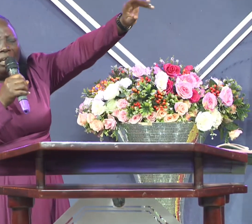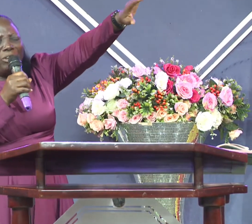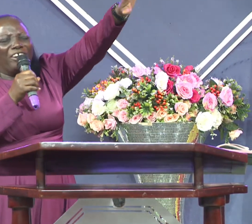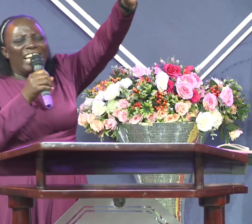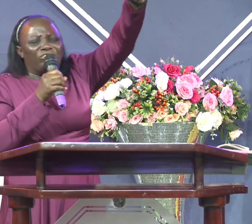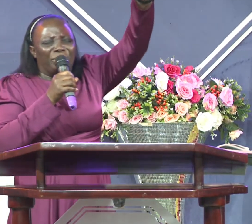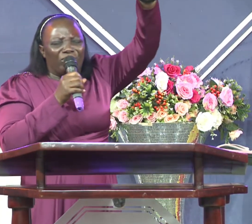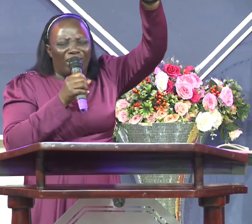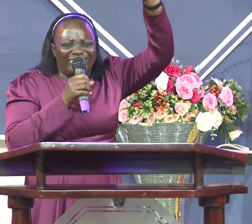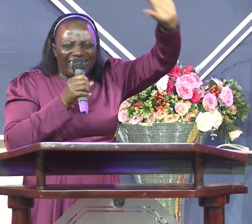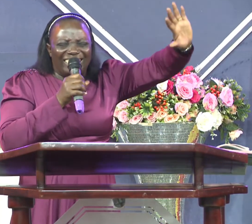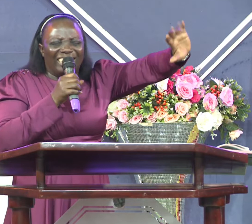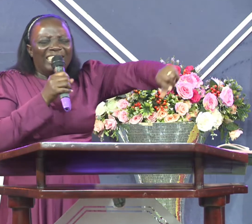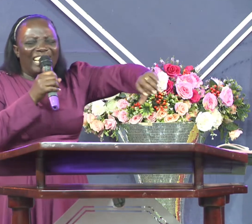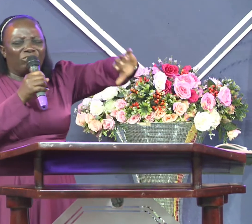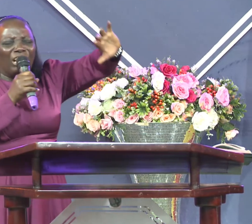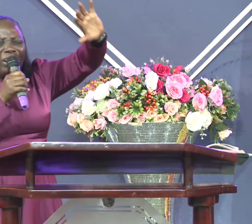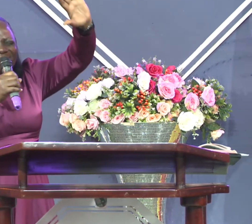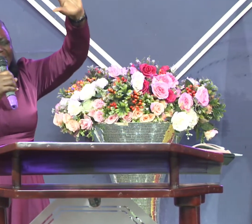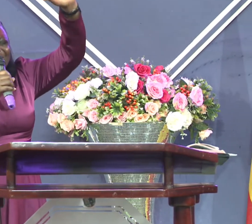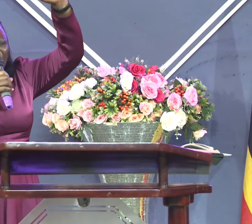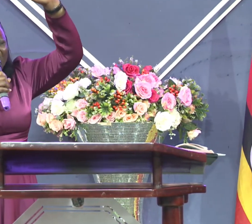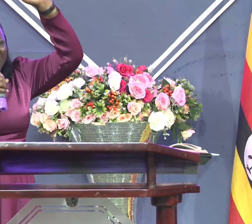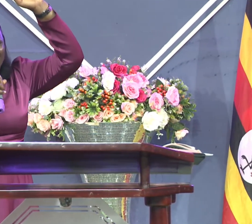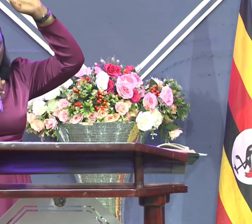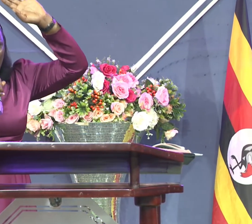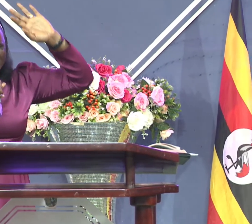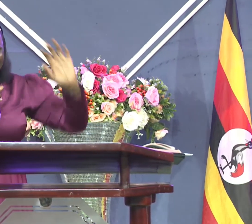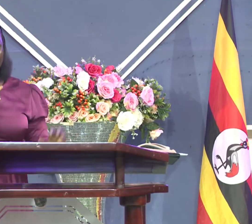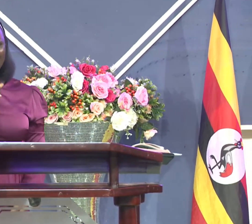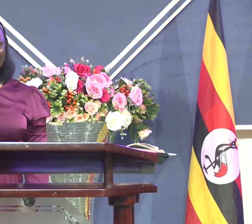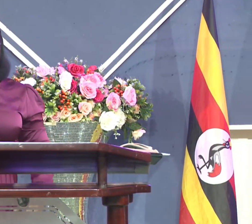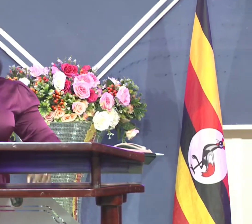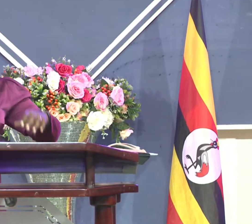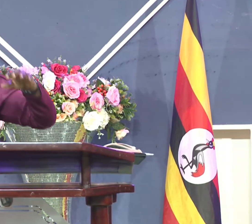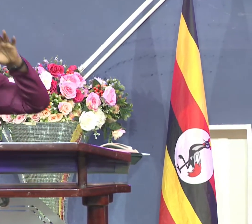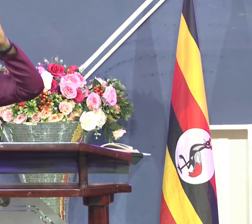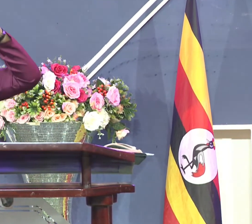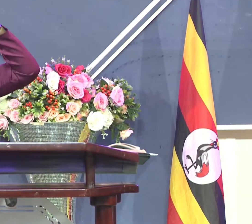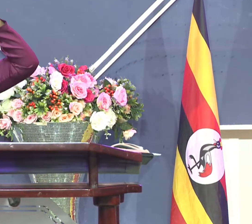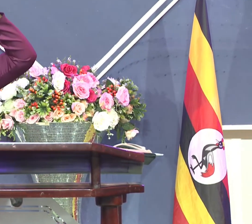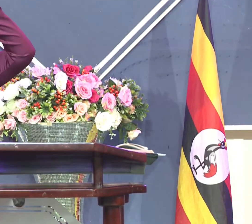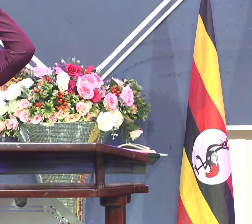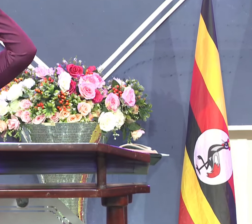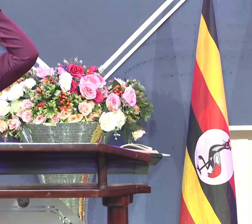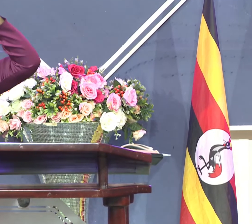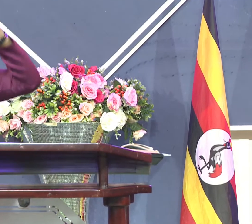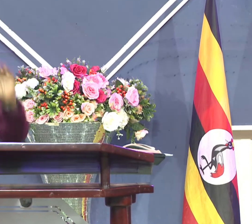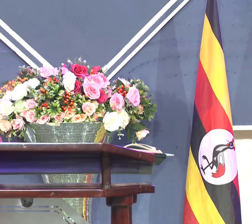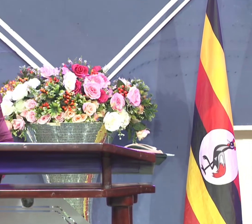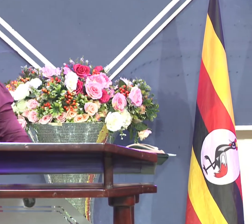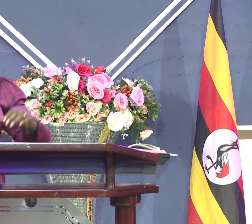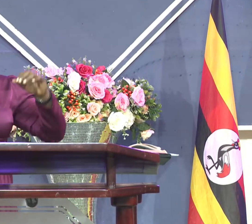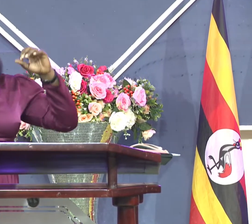tuvikose, byonna tuvikose. Netula waze nditu ina chetu kose. Na yetu esanze ngate wali chetu